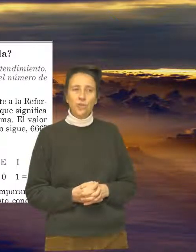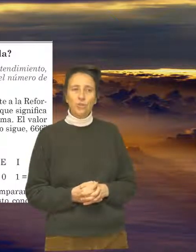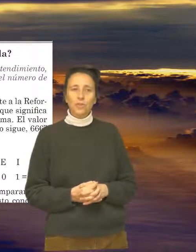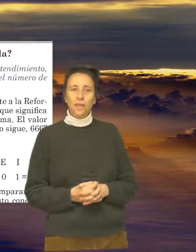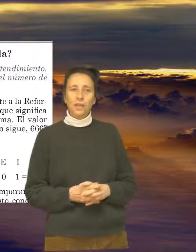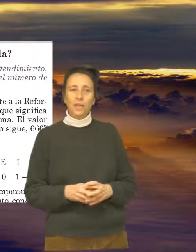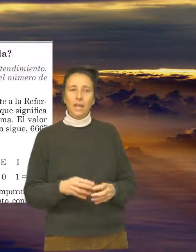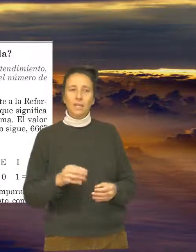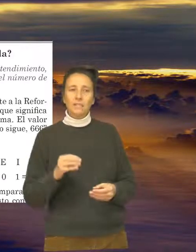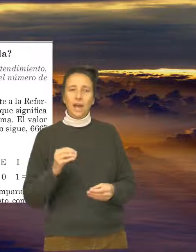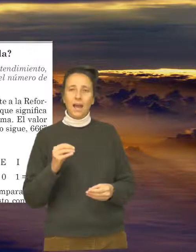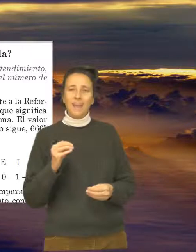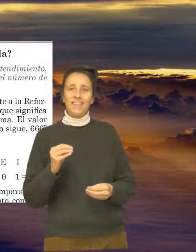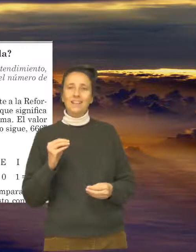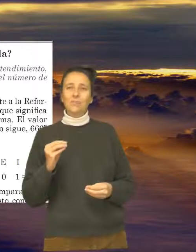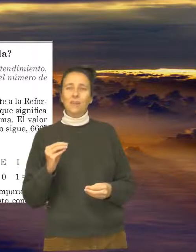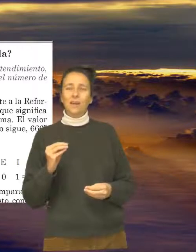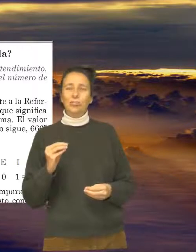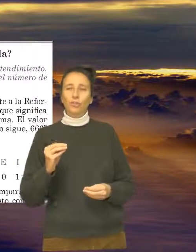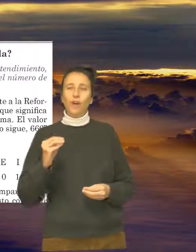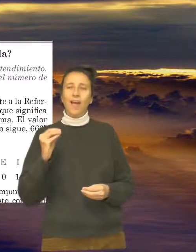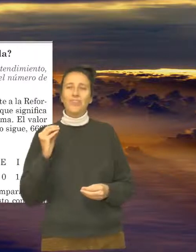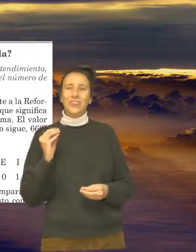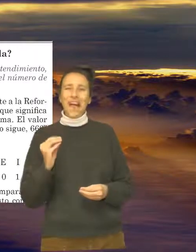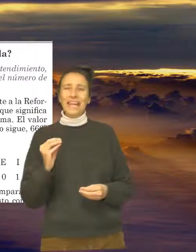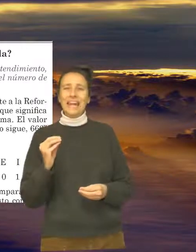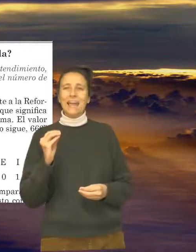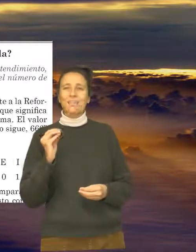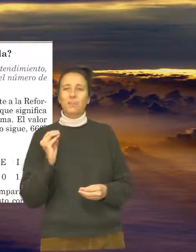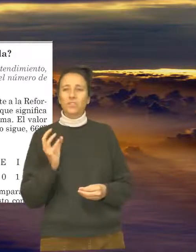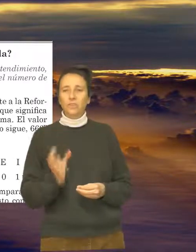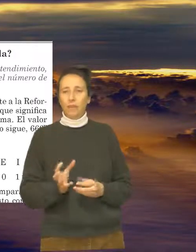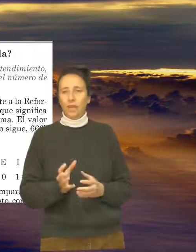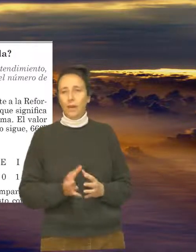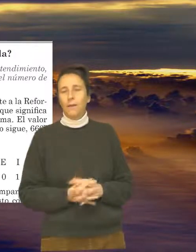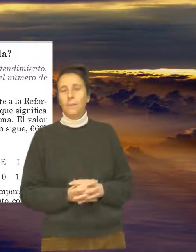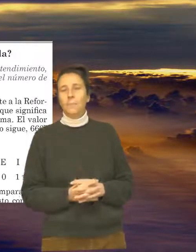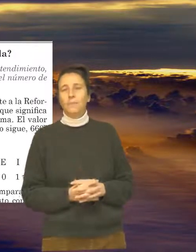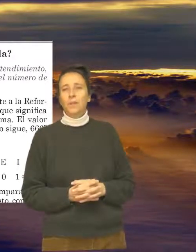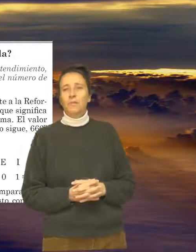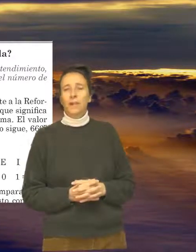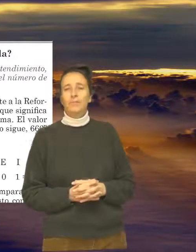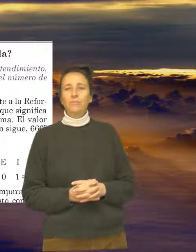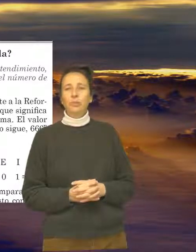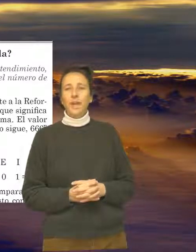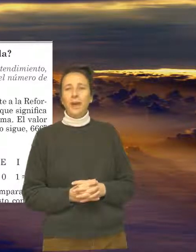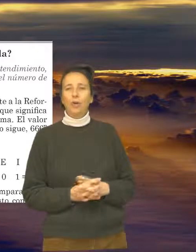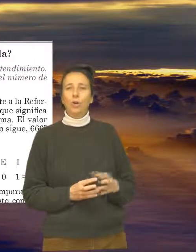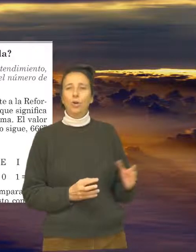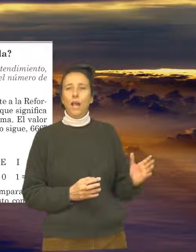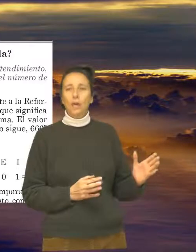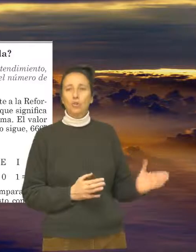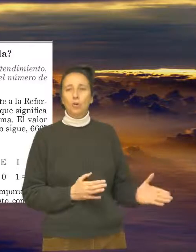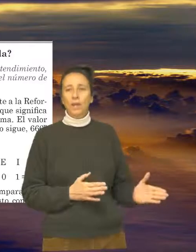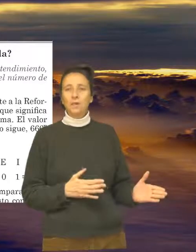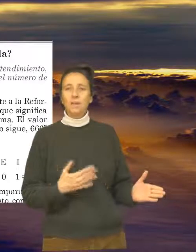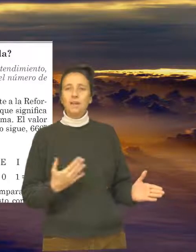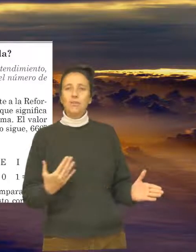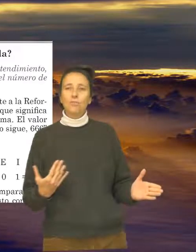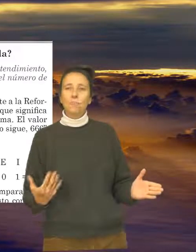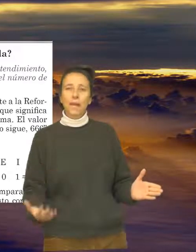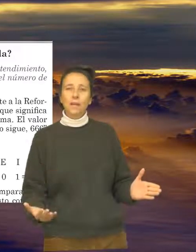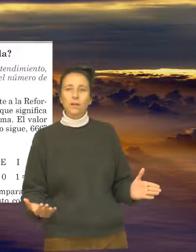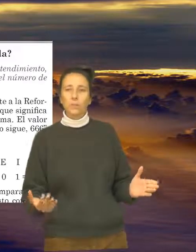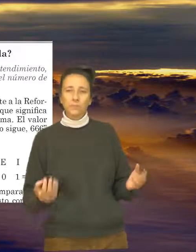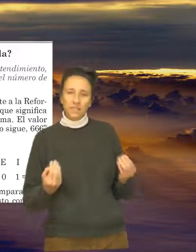eso tenemos aquí esa identificación tan específica relacionada con el número y